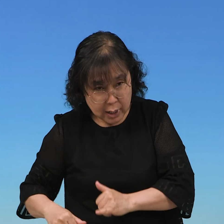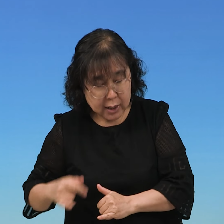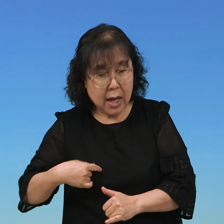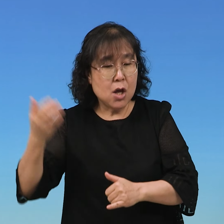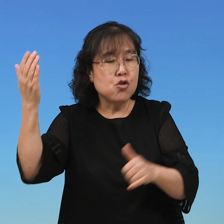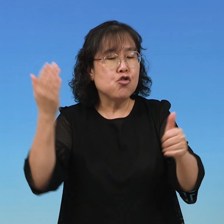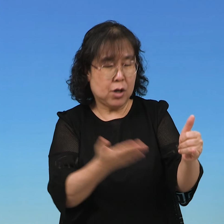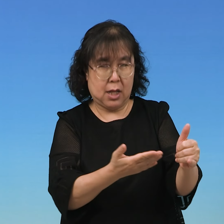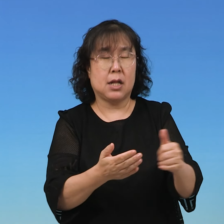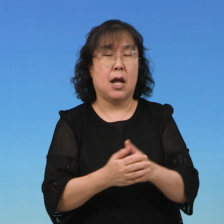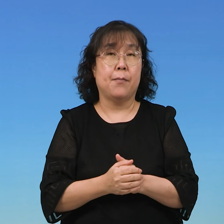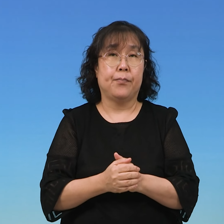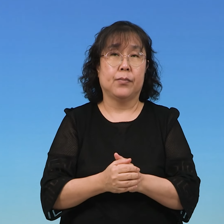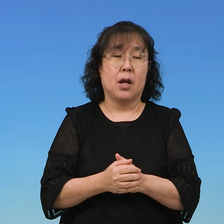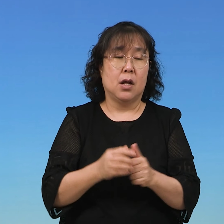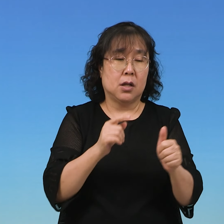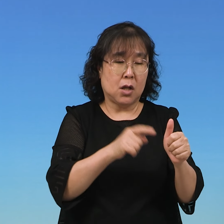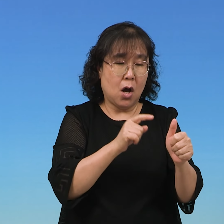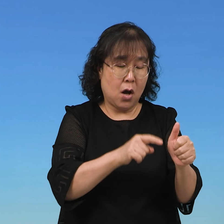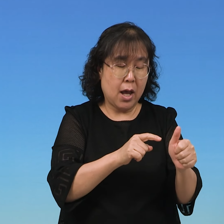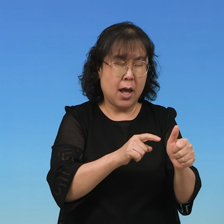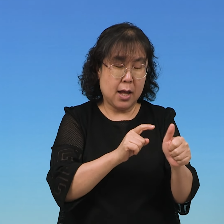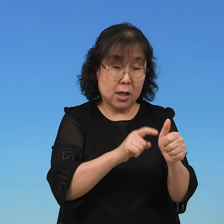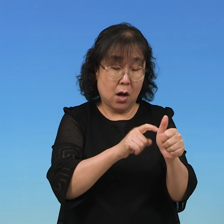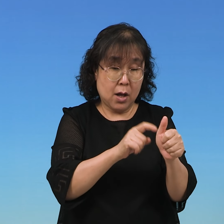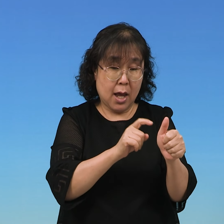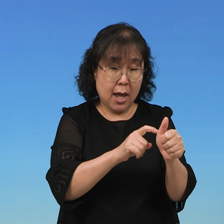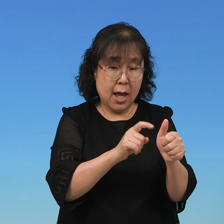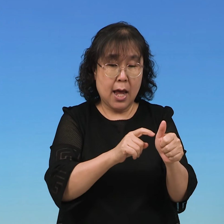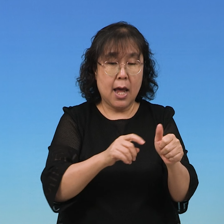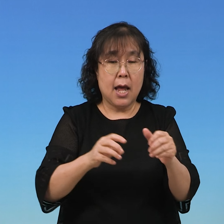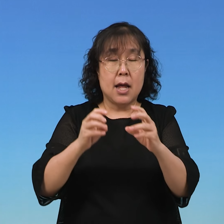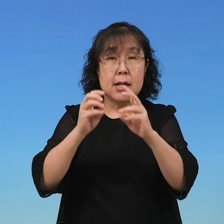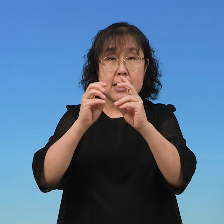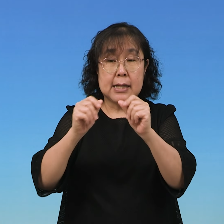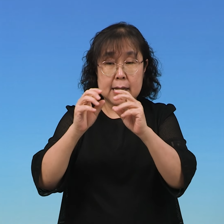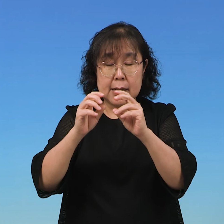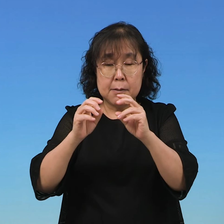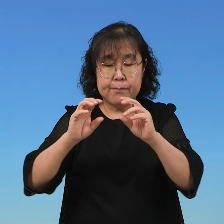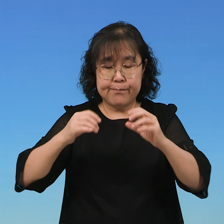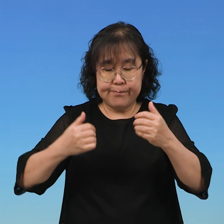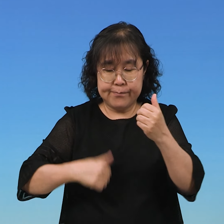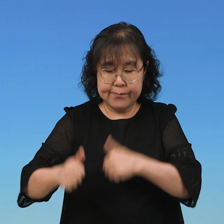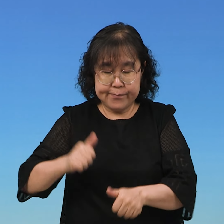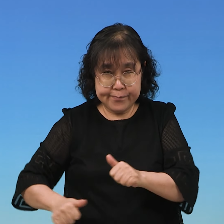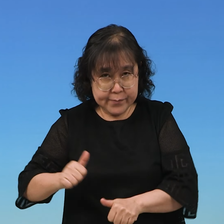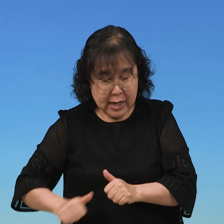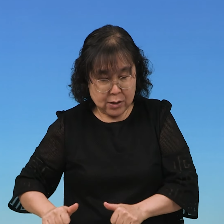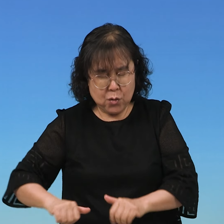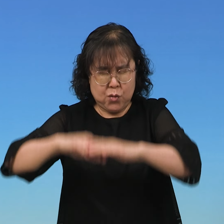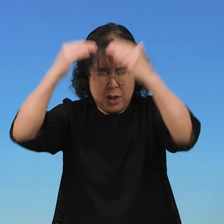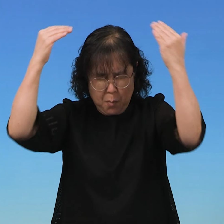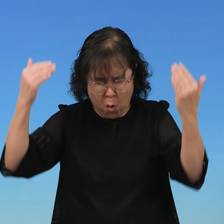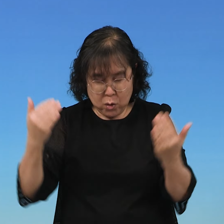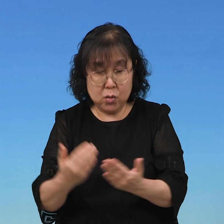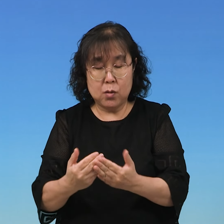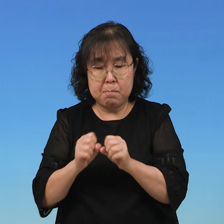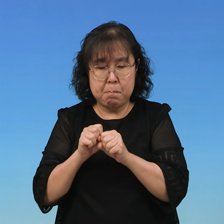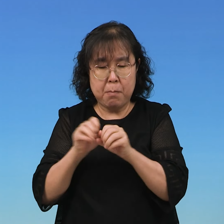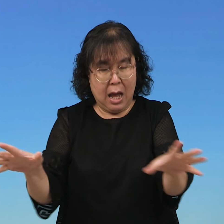북쪽과 남쪽으로 퍼져나갈지며 땅의 모든 족속이 너와 내 자손으로 말미암아 복을 받으리라. 이 말씀은요, 오늘 듣는